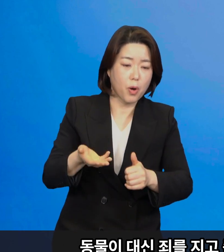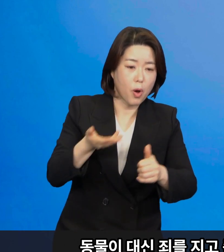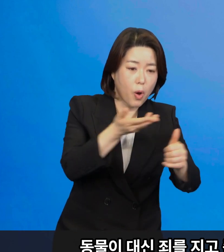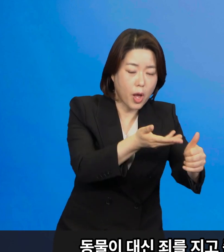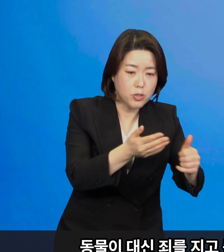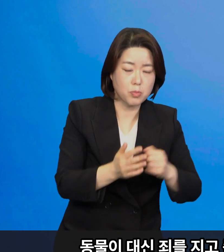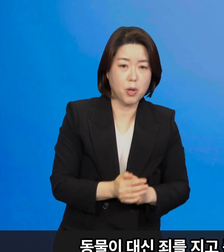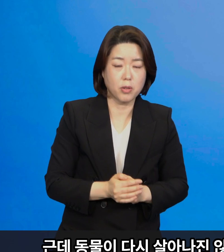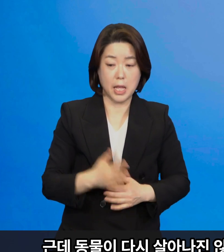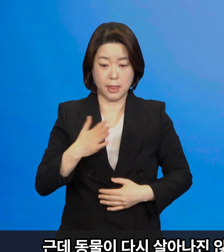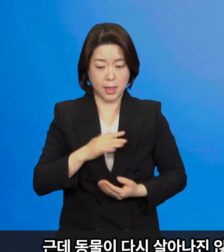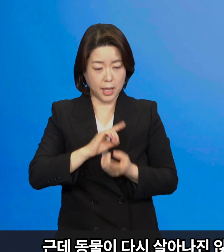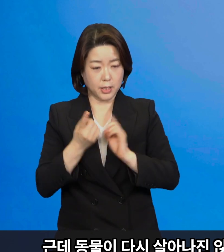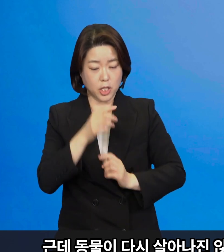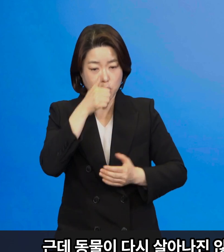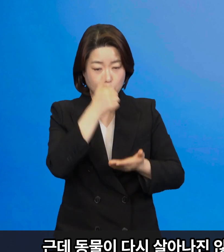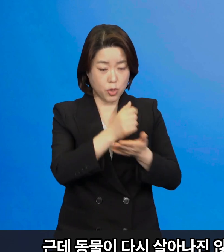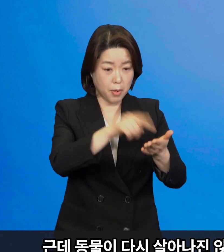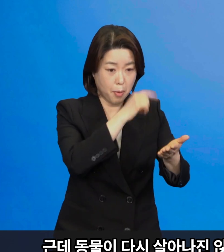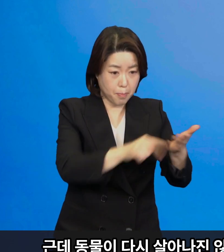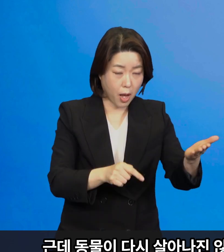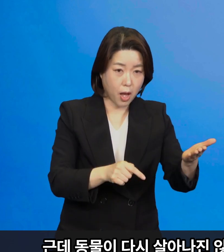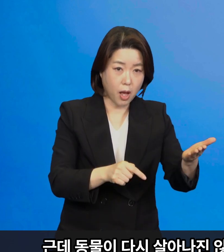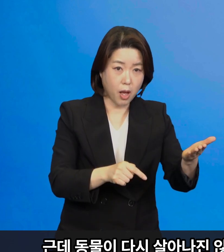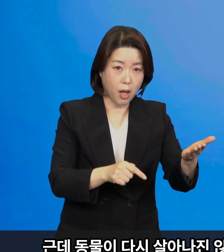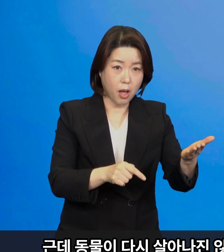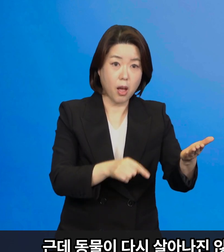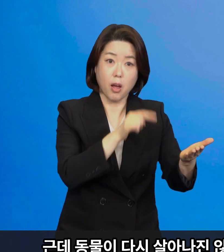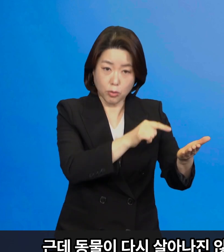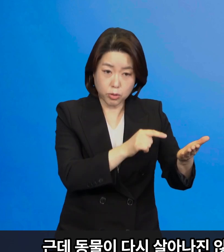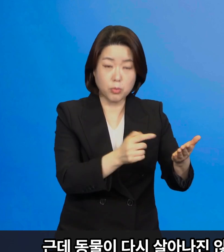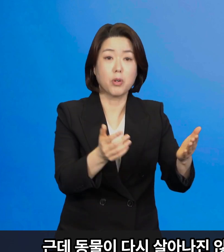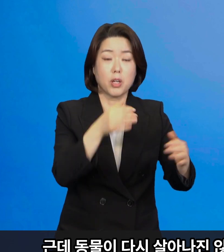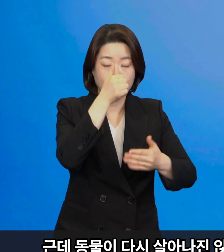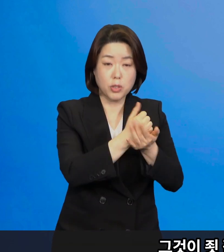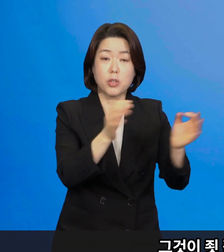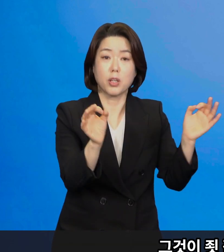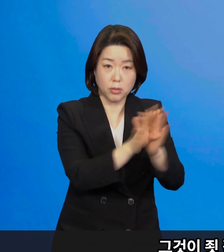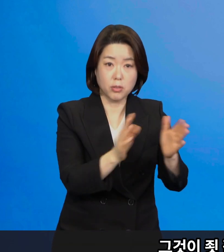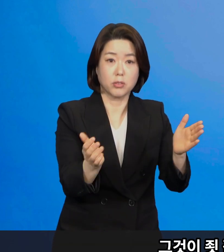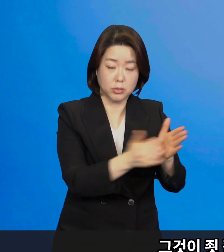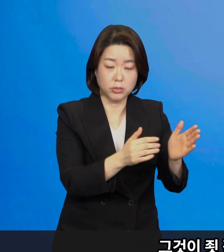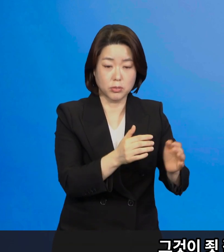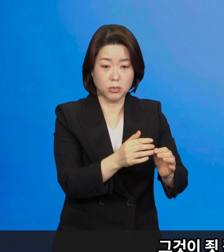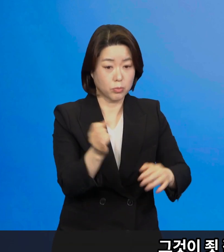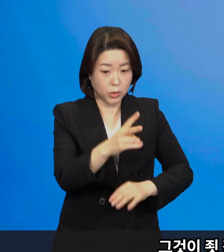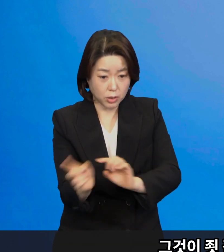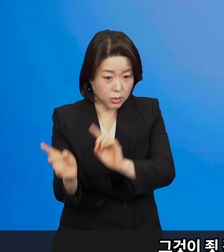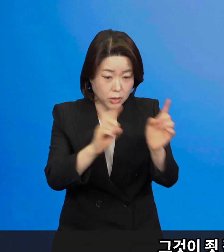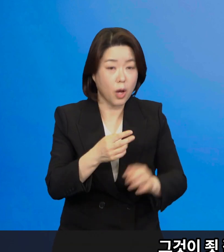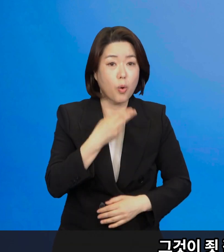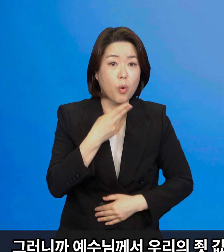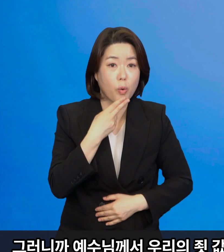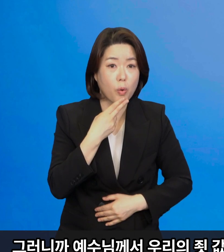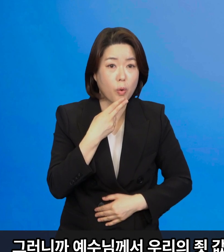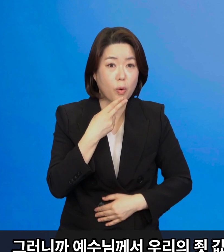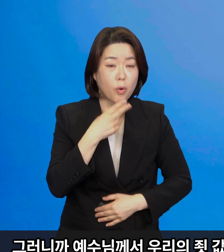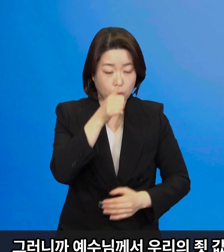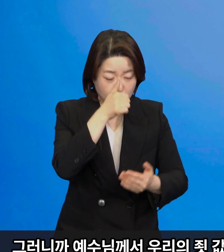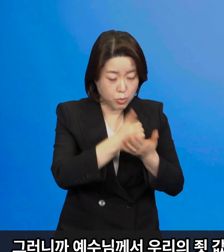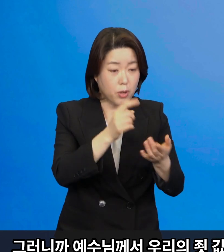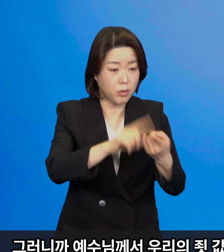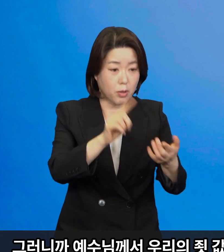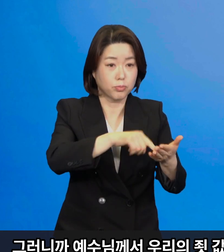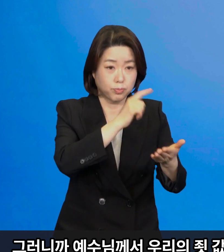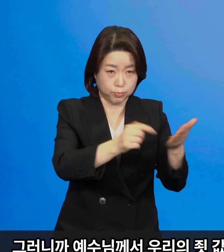피값을 치릅니다. 근데 동물이 다시 살아나지는 않거든요. 치르고 그냥 끝난 거예요. 그것이 죄값이기 때문에. 그러니까